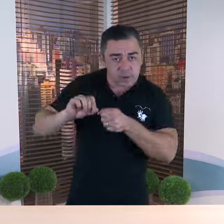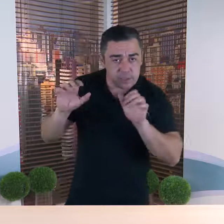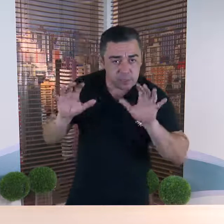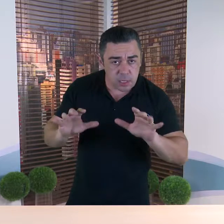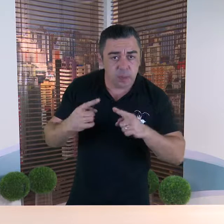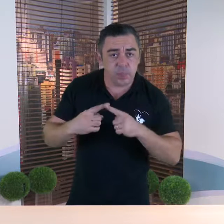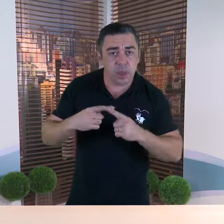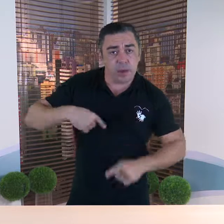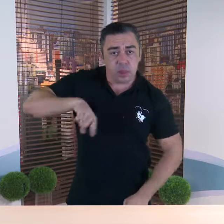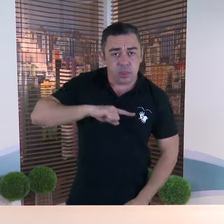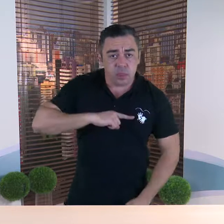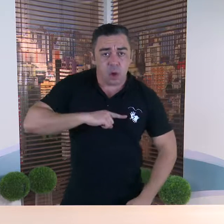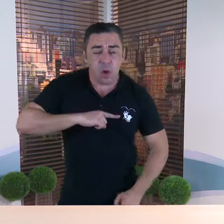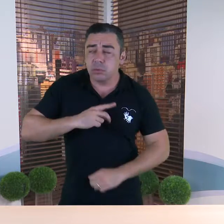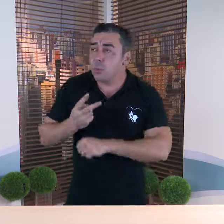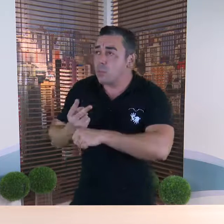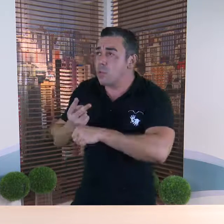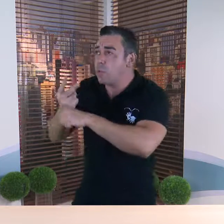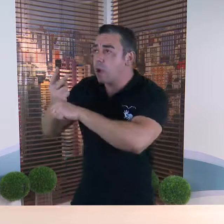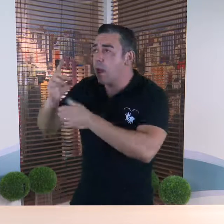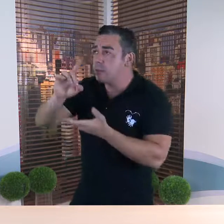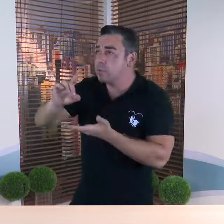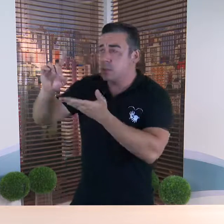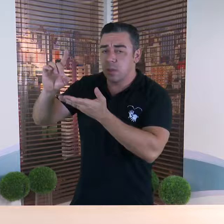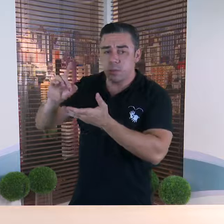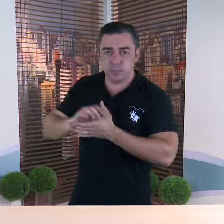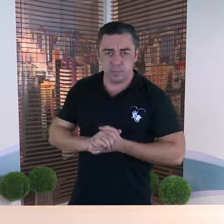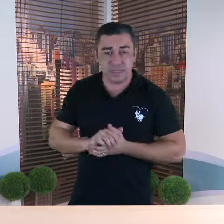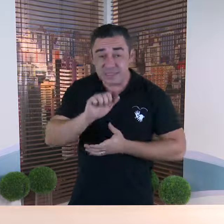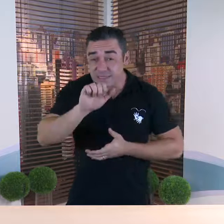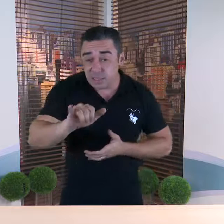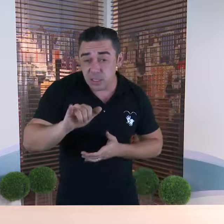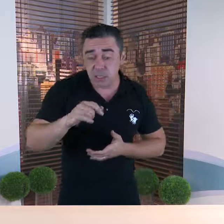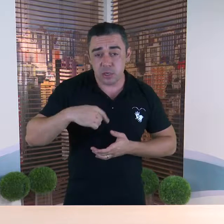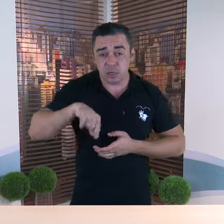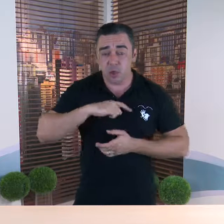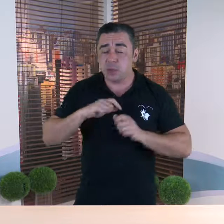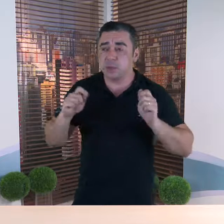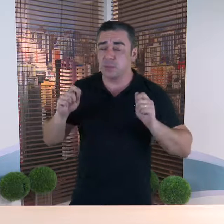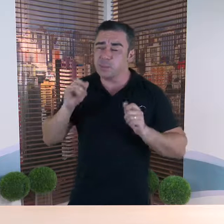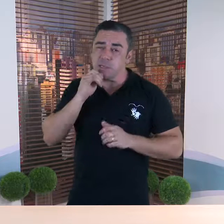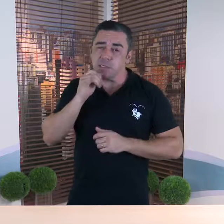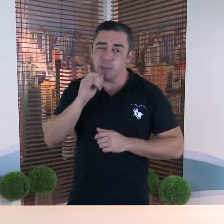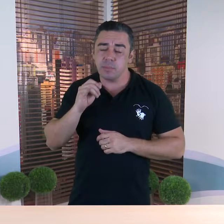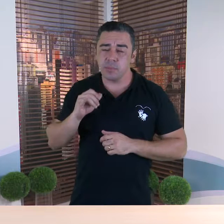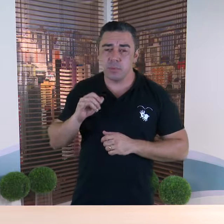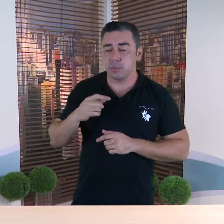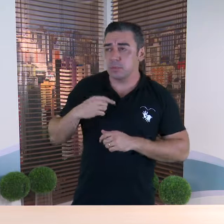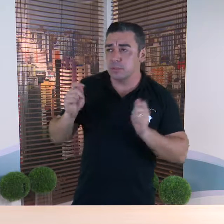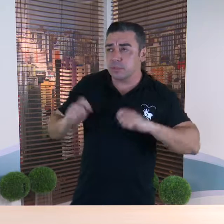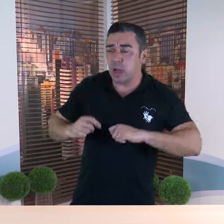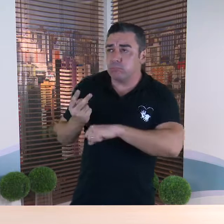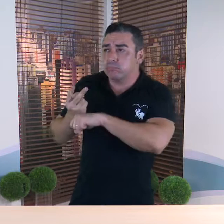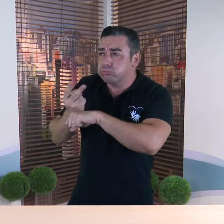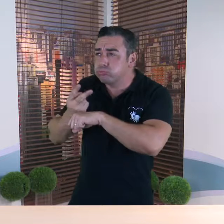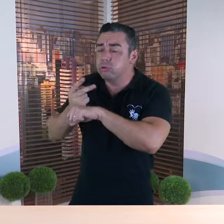que buscassem ao Senhor, se, porventura, tateando o pudessem achar, como vemos em